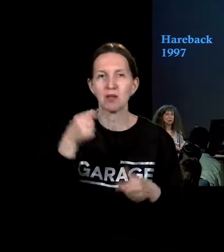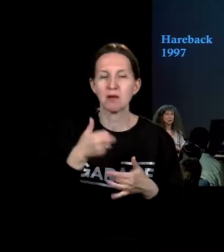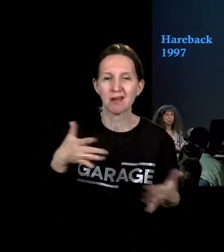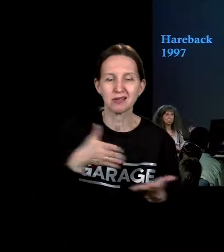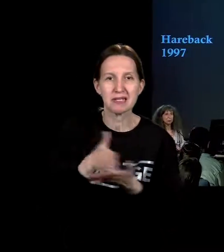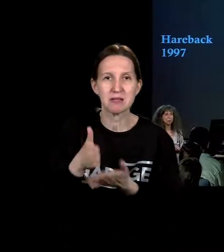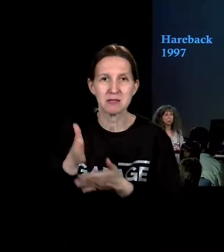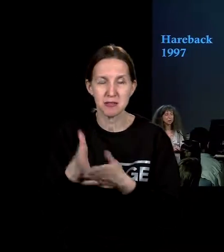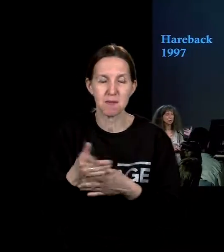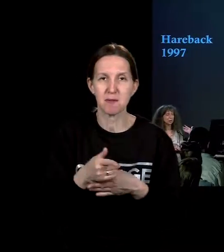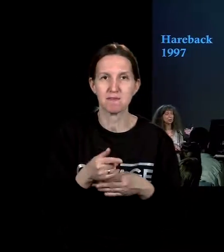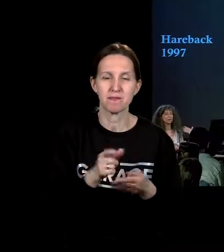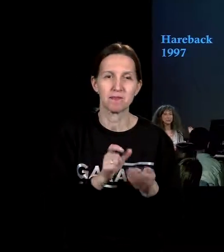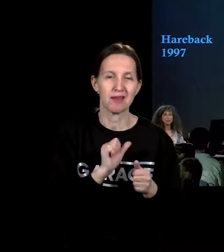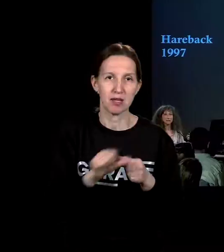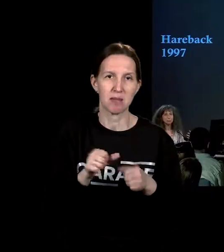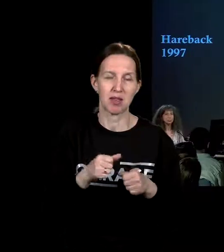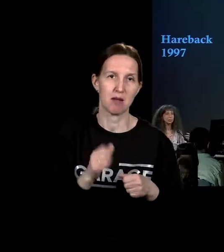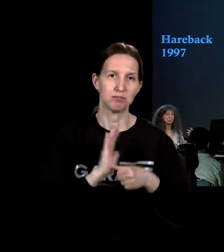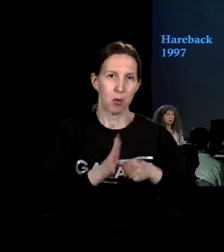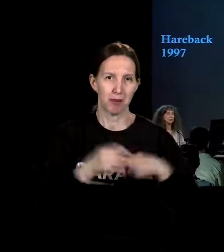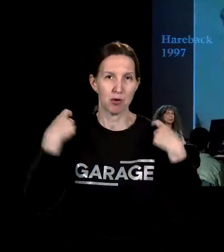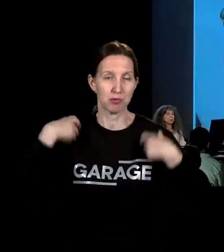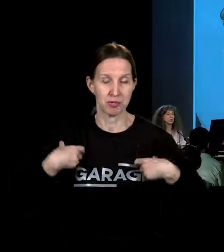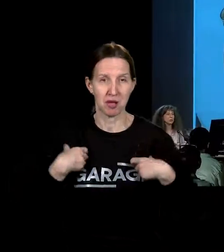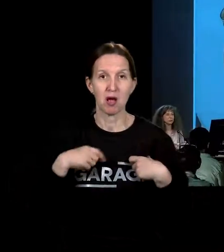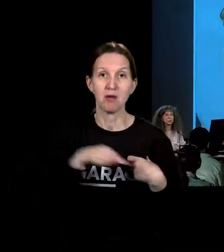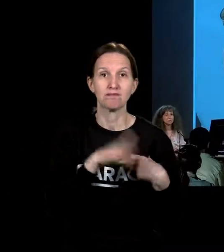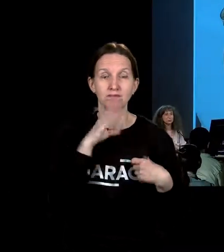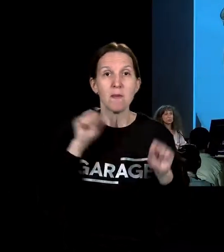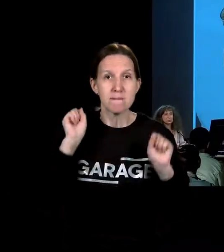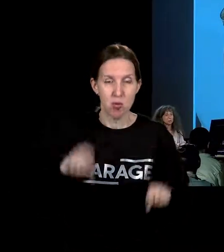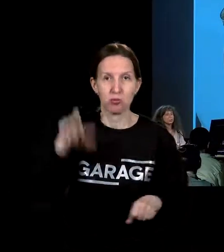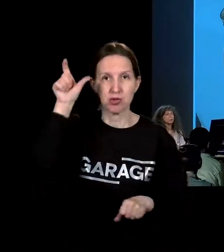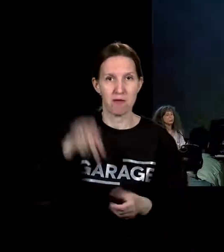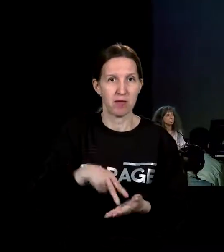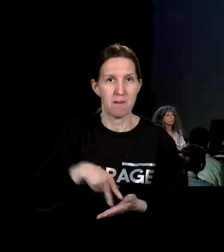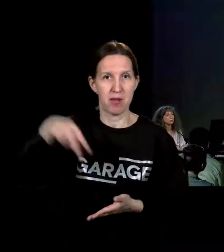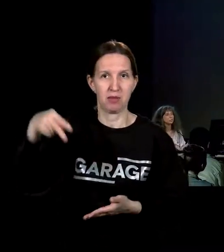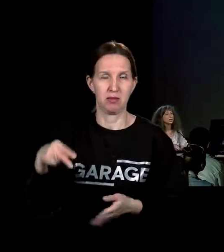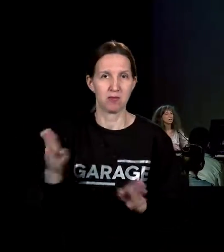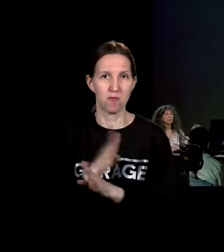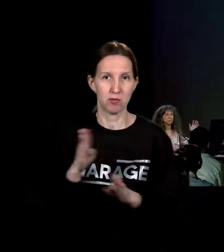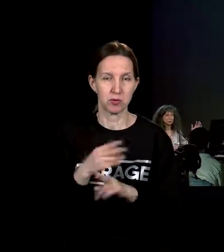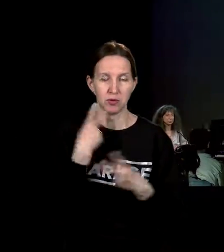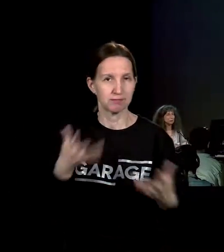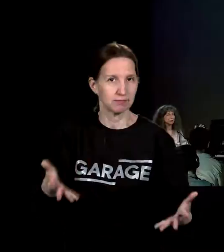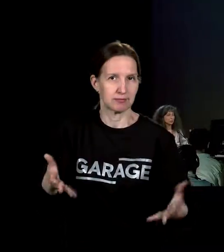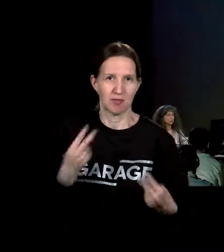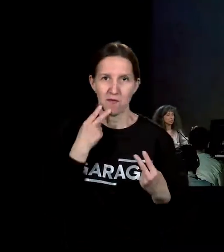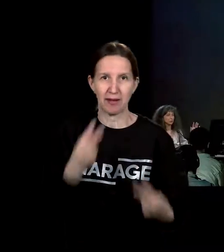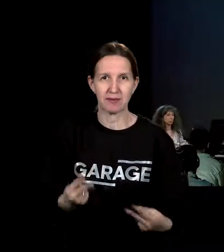вот пропеллеров-рюкзаков, которые надо носить на себе, которые способны поднять человека в воздух. Это очень эффектно выглядит. Там вот